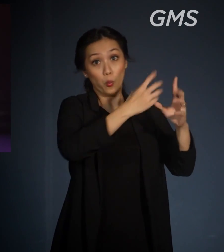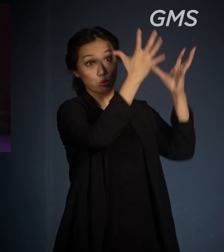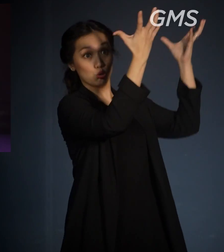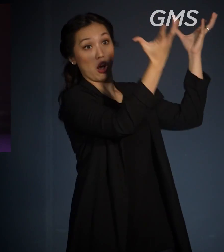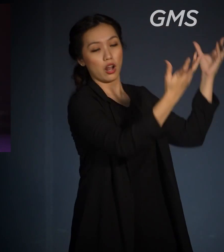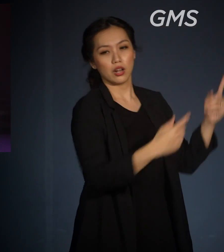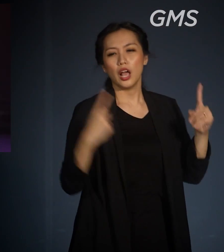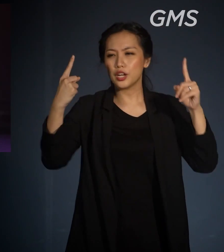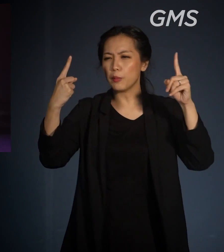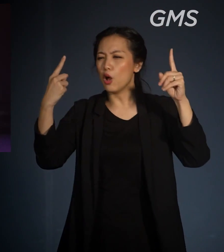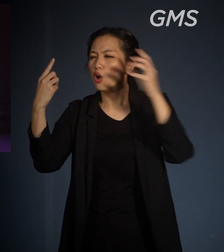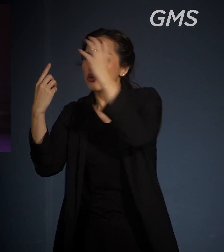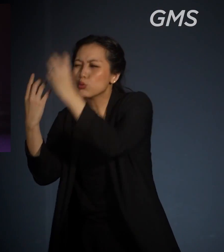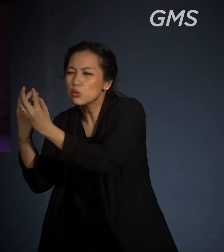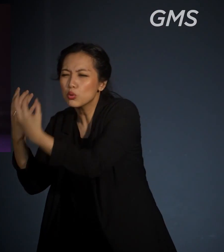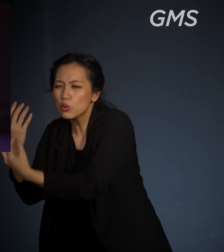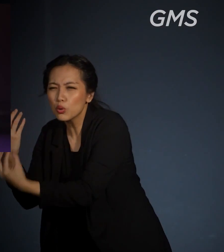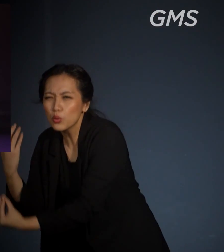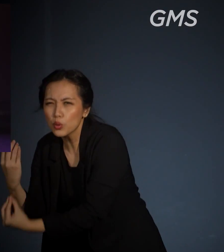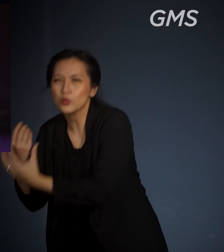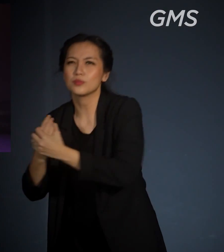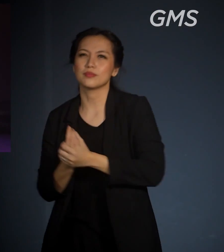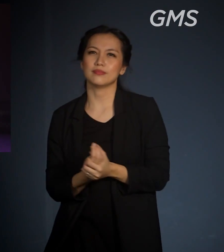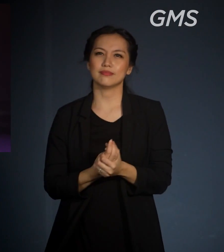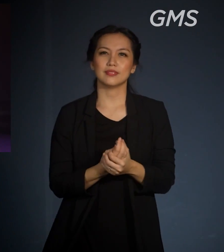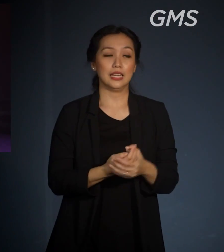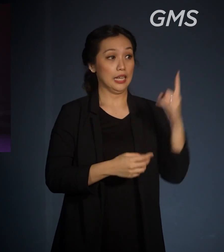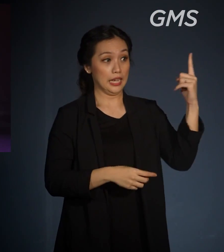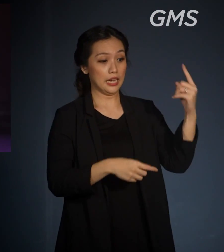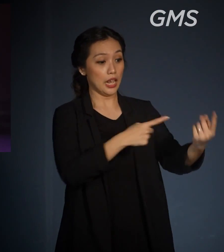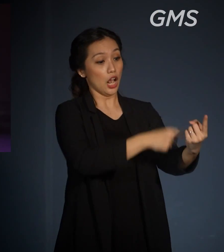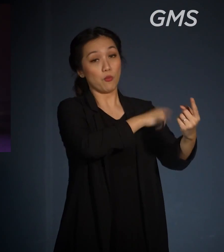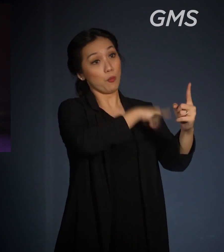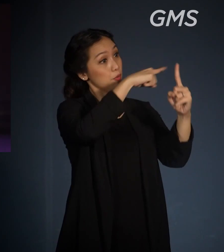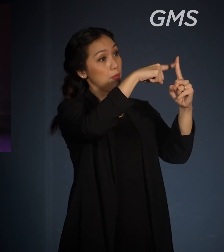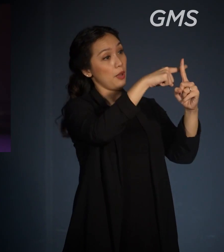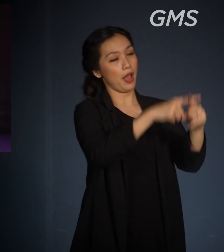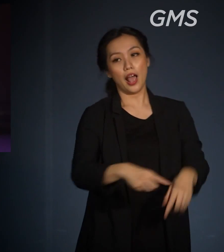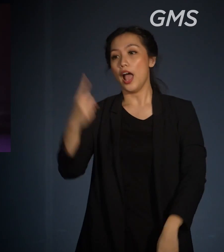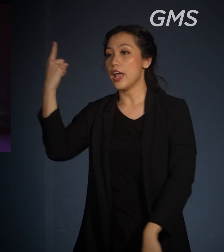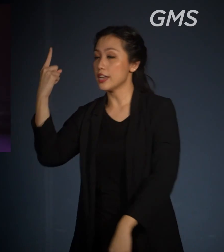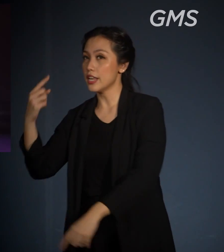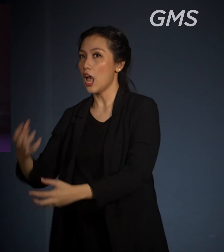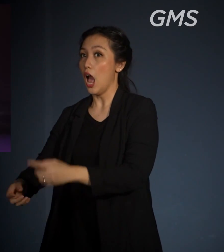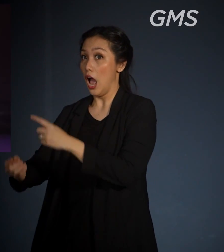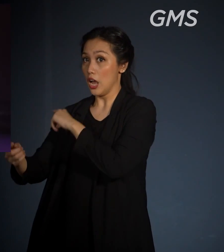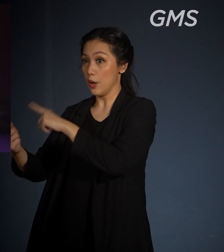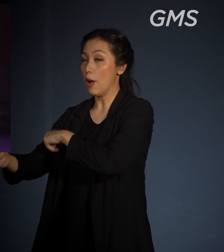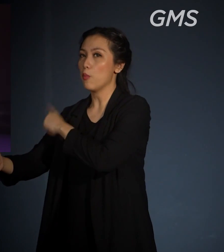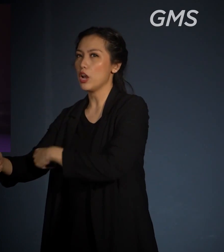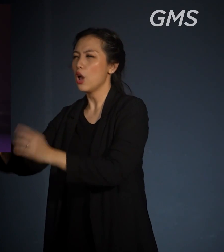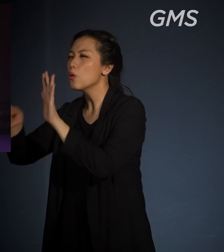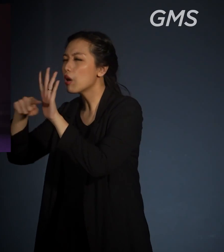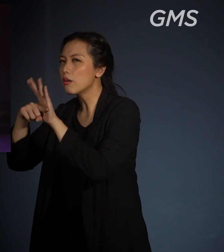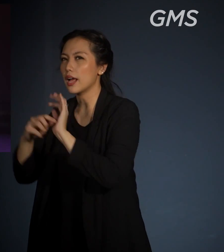Tambah ditambahin karunia-karunia. Kemampuan-kemampuan, kepercayaan-kepercayaan simple. Karena orang